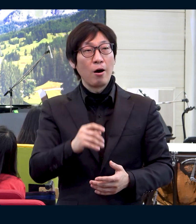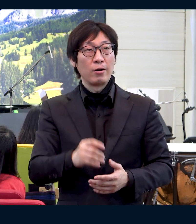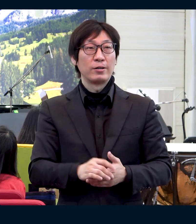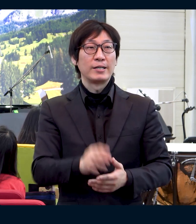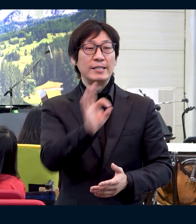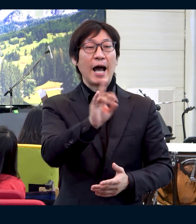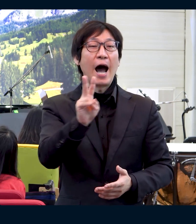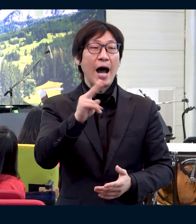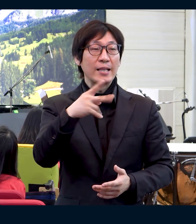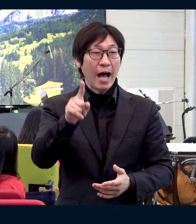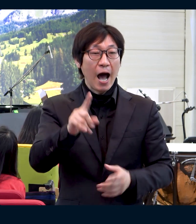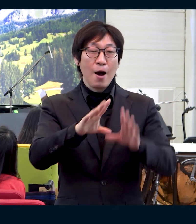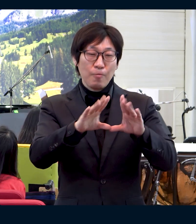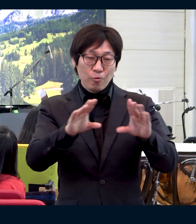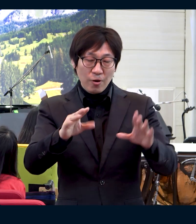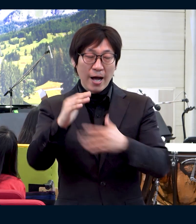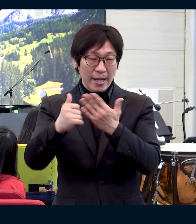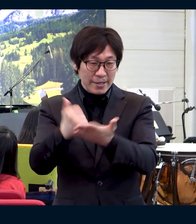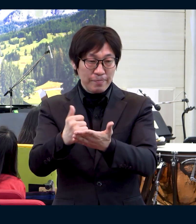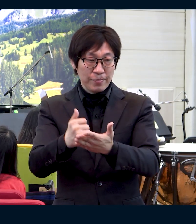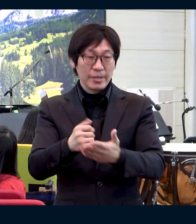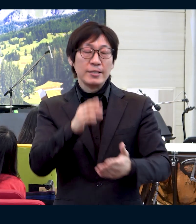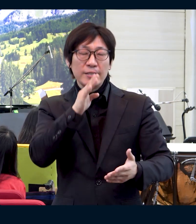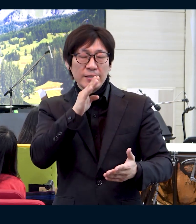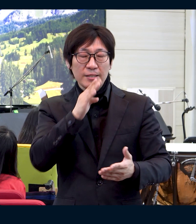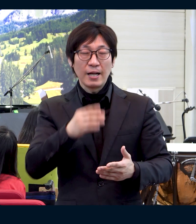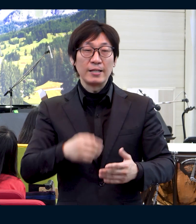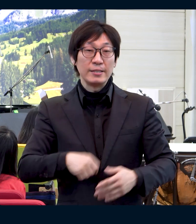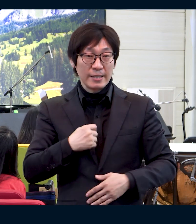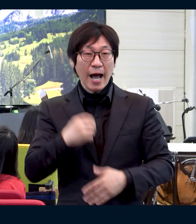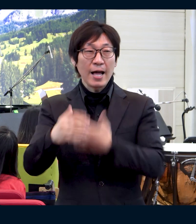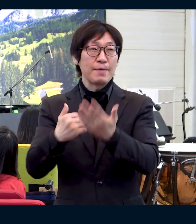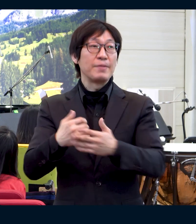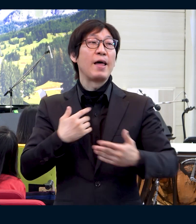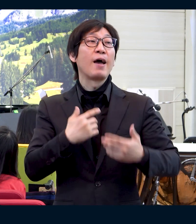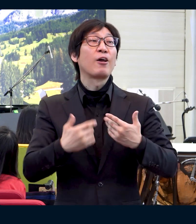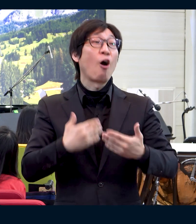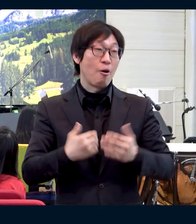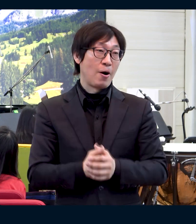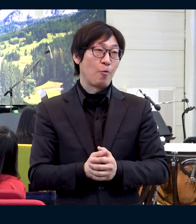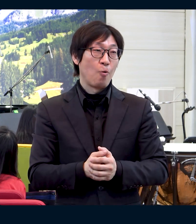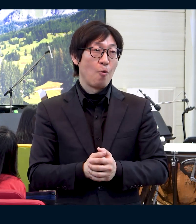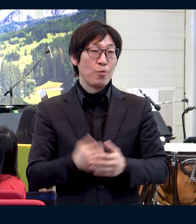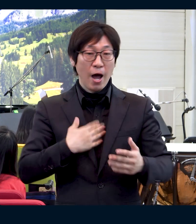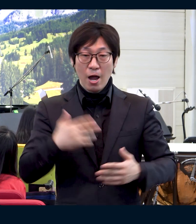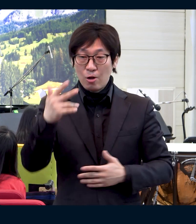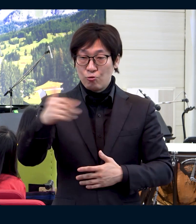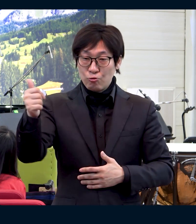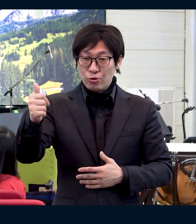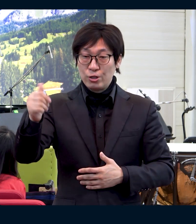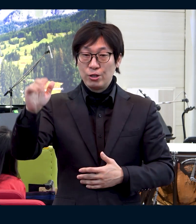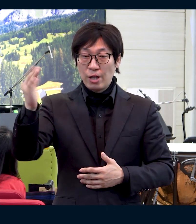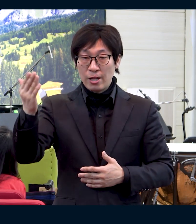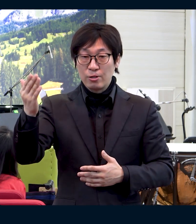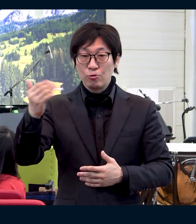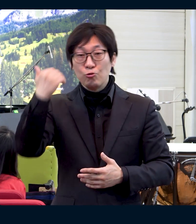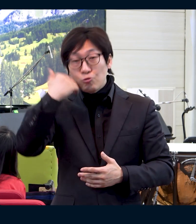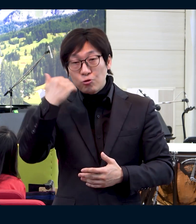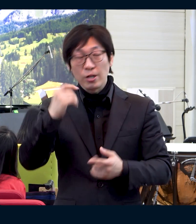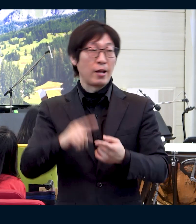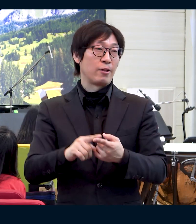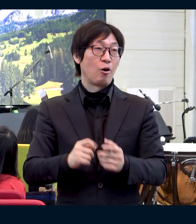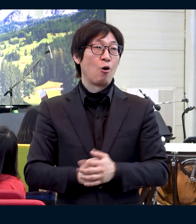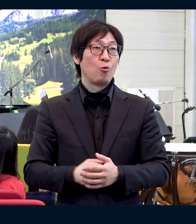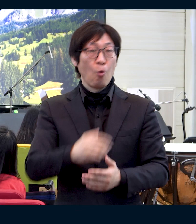하나님을 경험하고, 또 신실하신 하나님을 내 삶 속에서 체험하고, 또 나의 주권자 되신 분이 어떤 분이신지 내가 정말